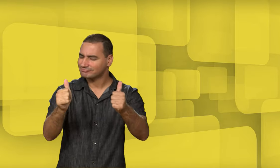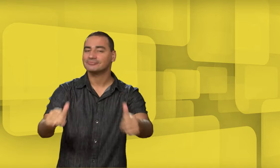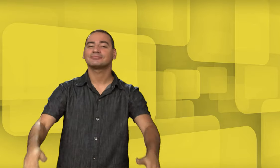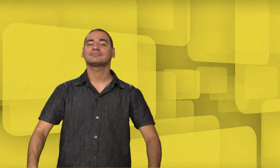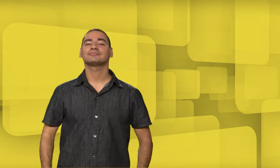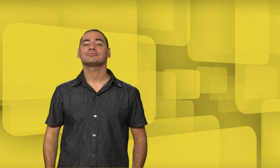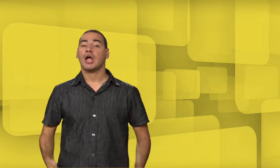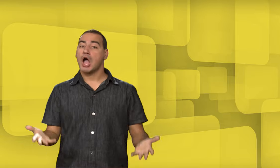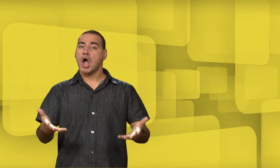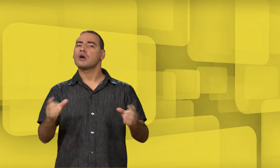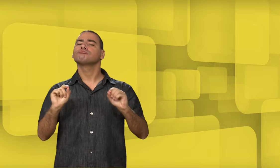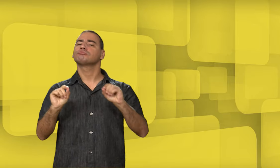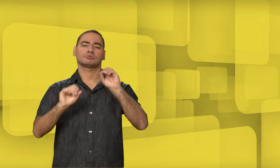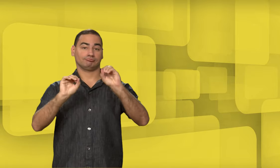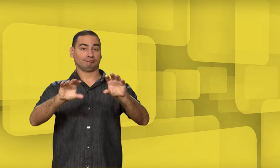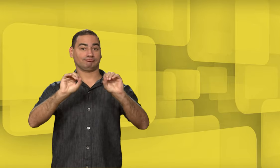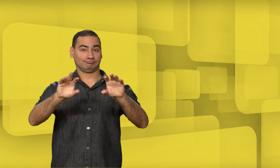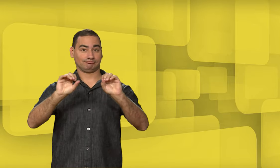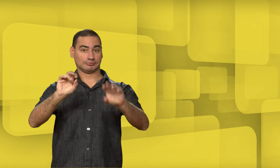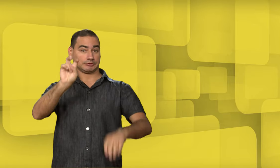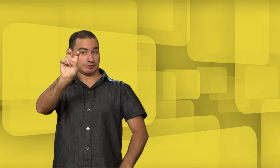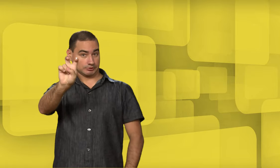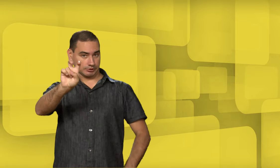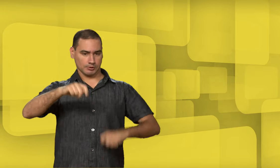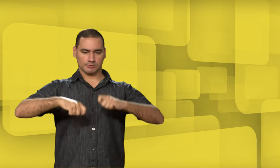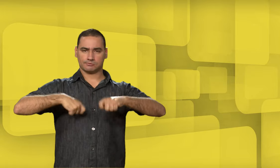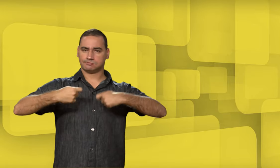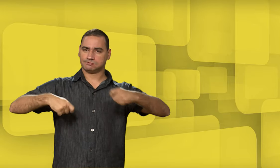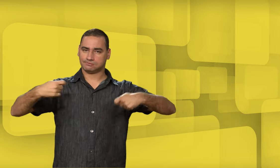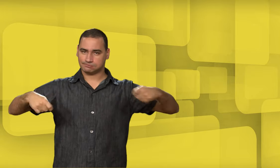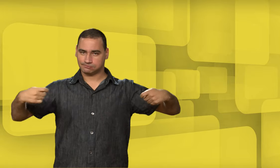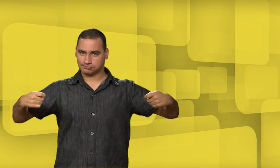Agora eu vou ensinar 5 sinais sobre esse episódio.